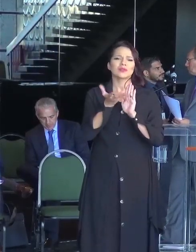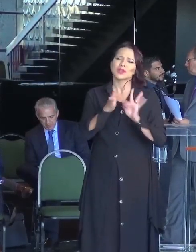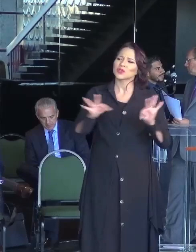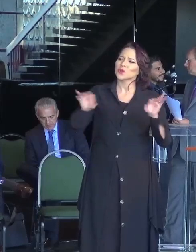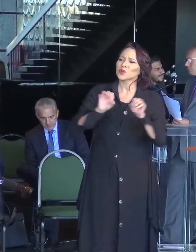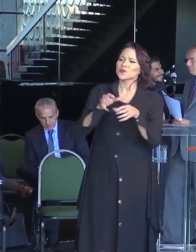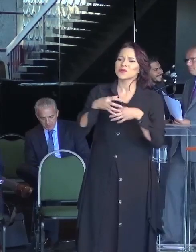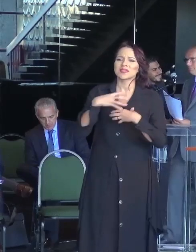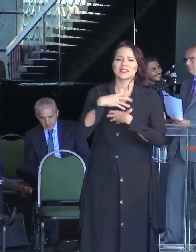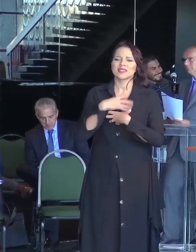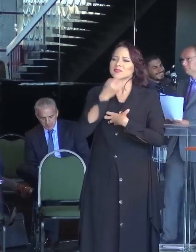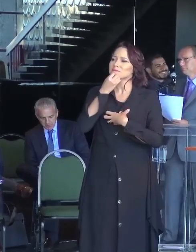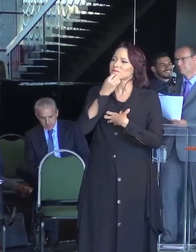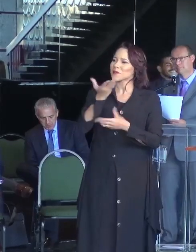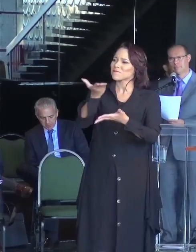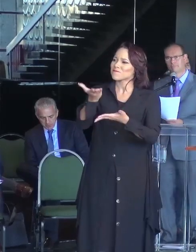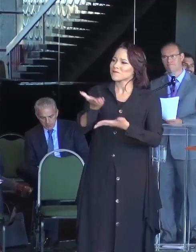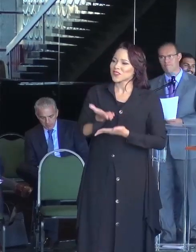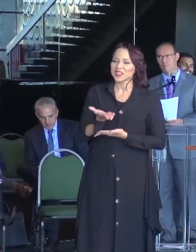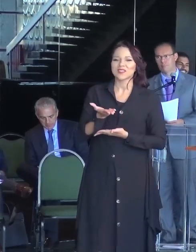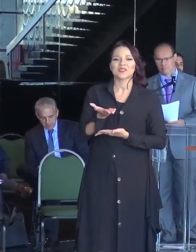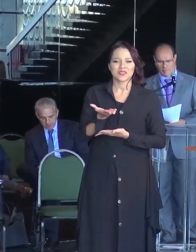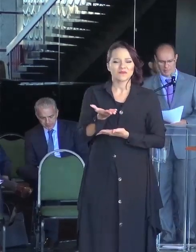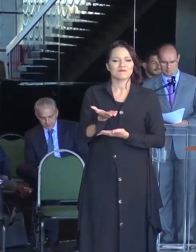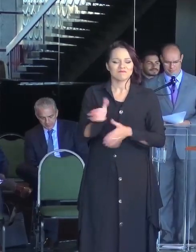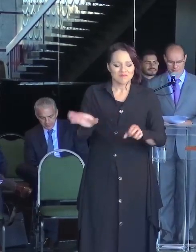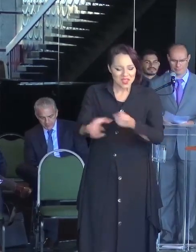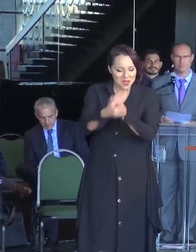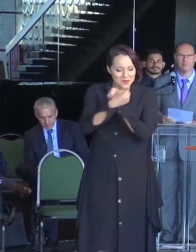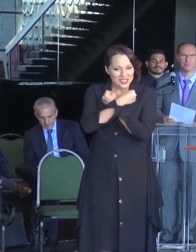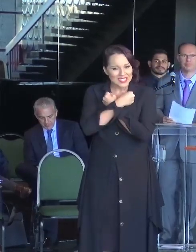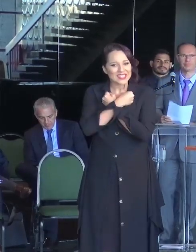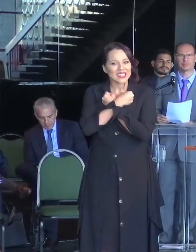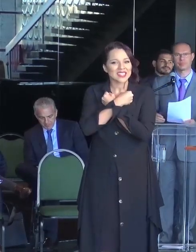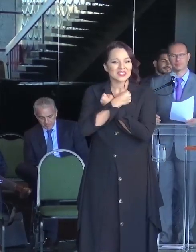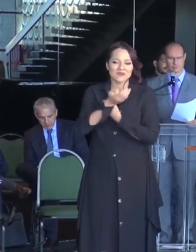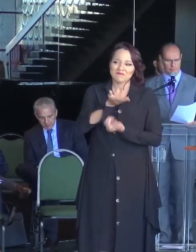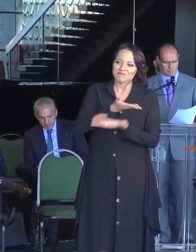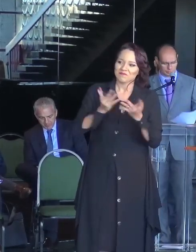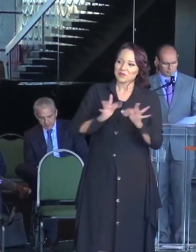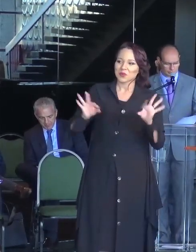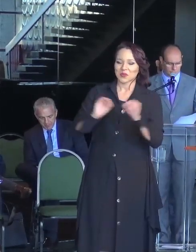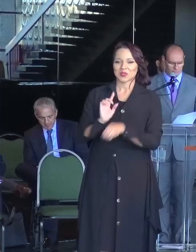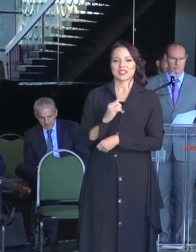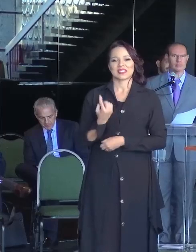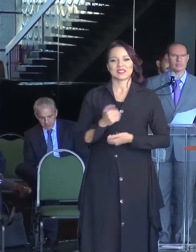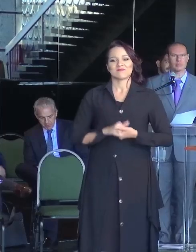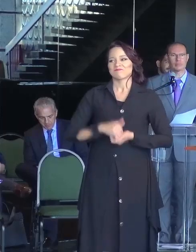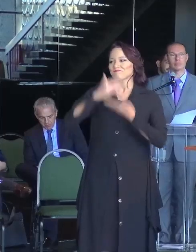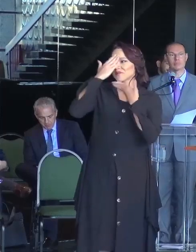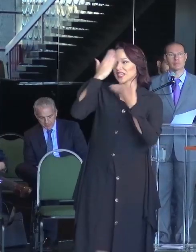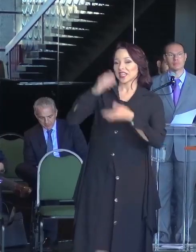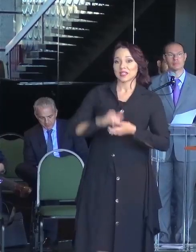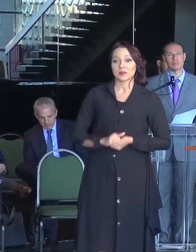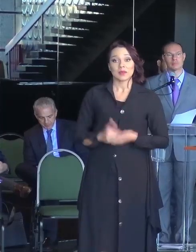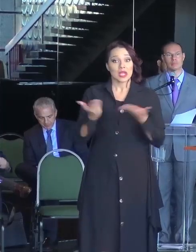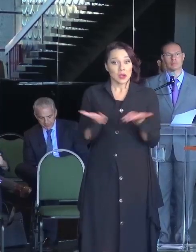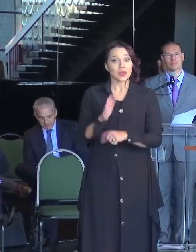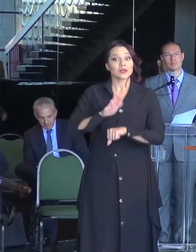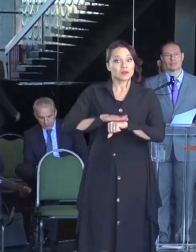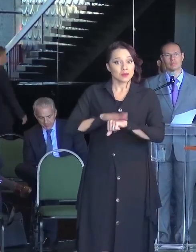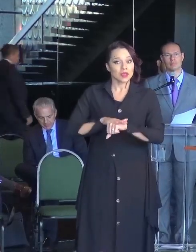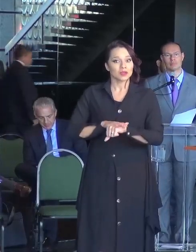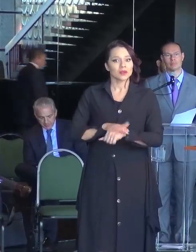sintam muito bem-vindos, muito bem-chegados e abraçados fraternalmente por todos nós. Muito obrigado. E eu quero, neste